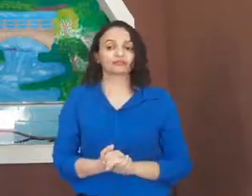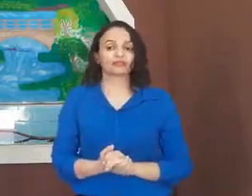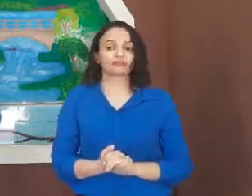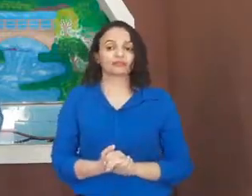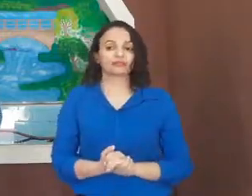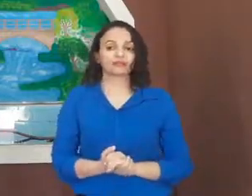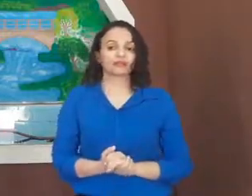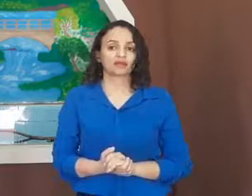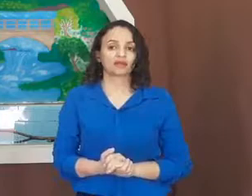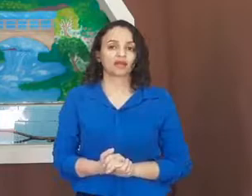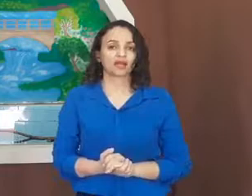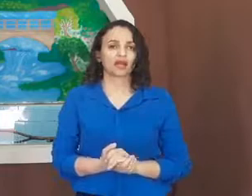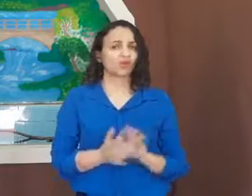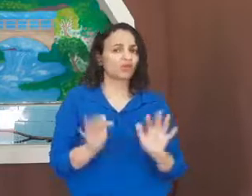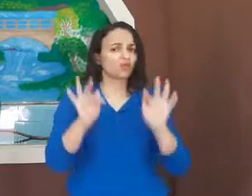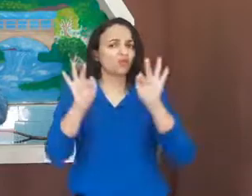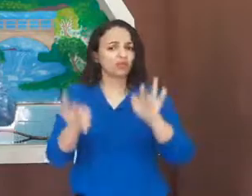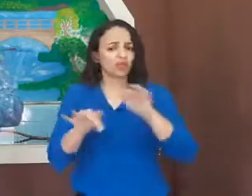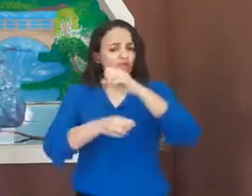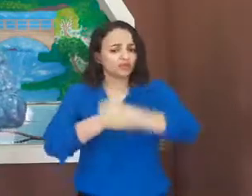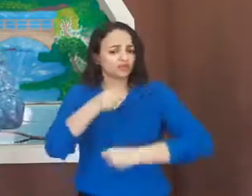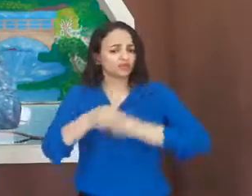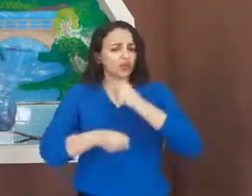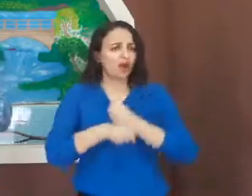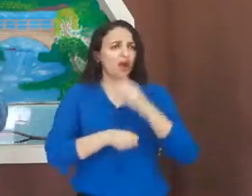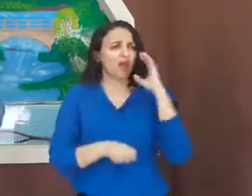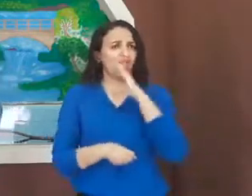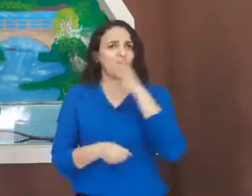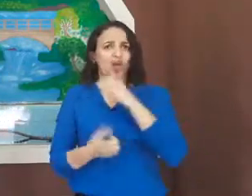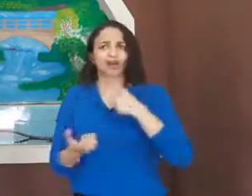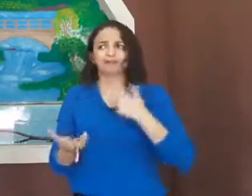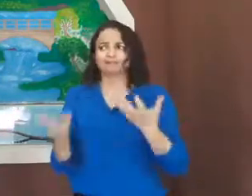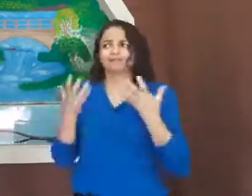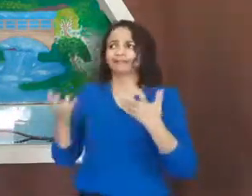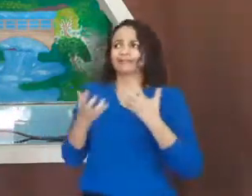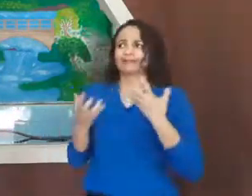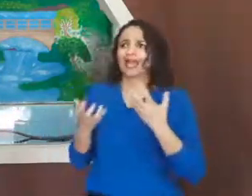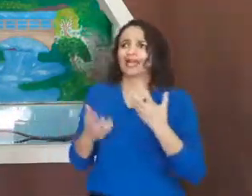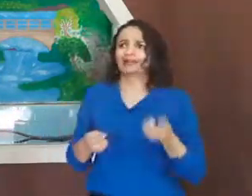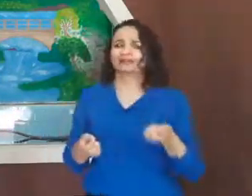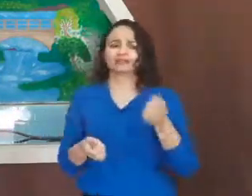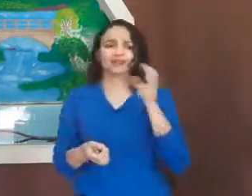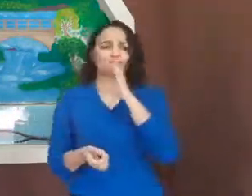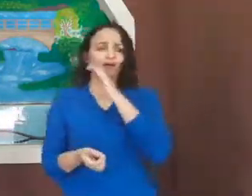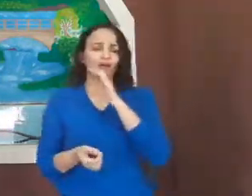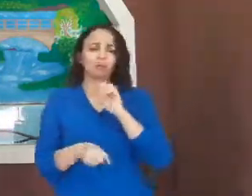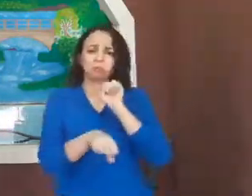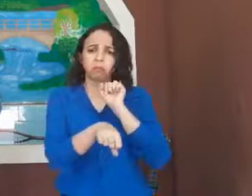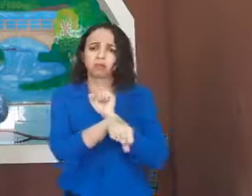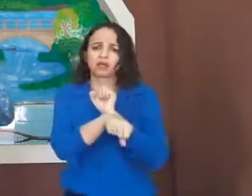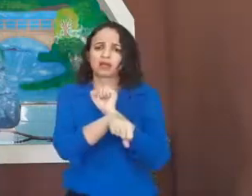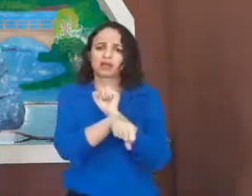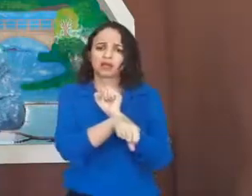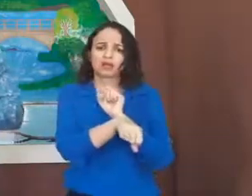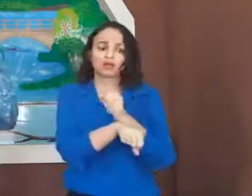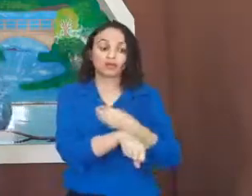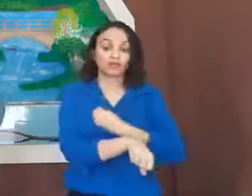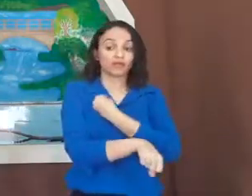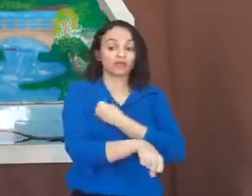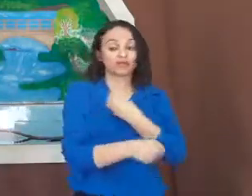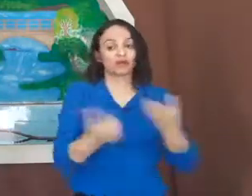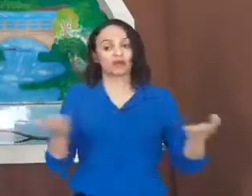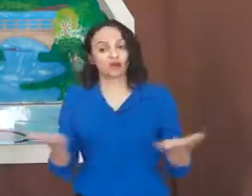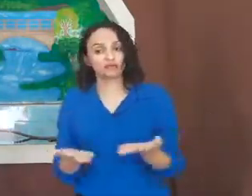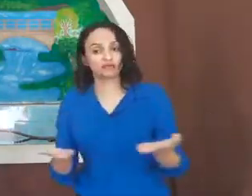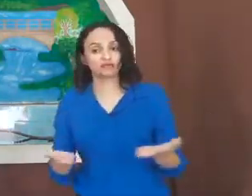Ai, chegar logo no final do ano, para quê? Curta o momento. Viva agora. Se é de esperar, espere no Senhor.